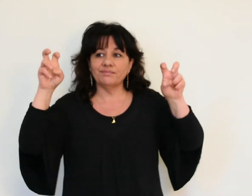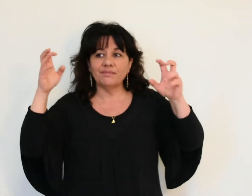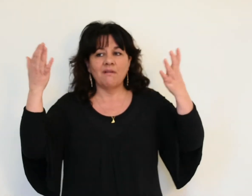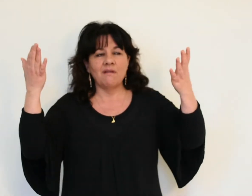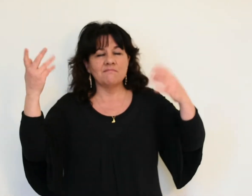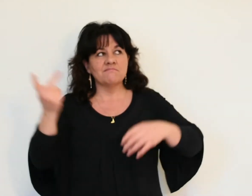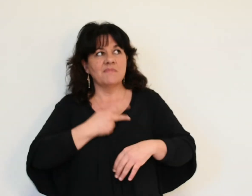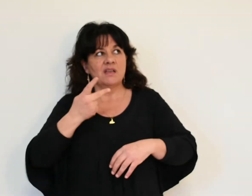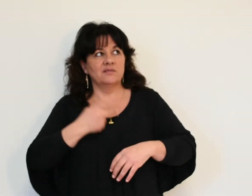guéris-toi toi-même,